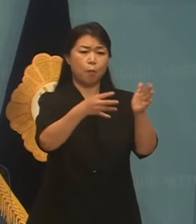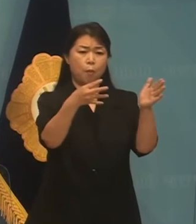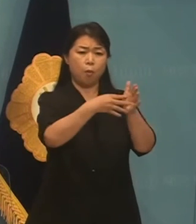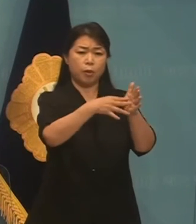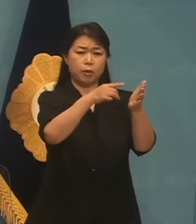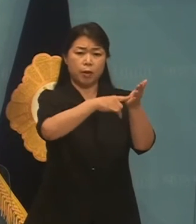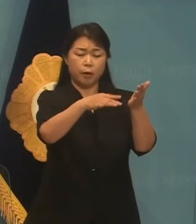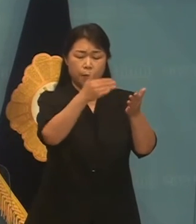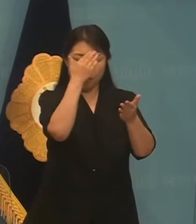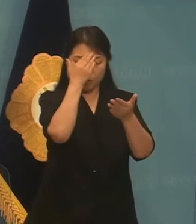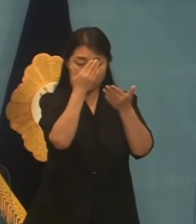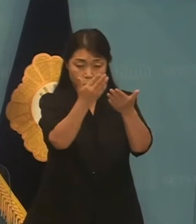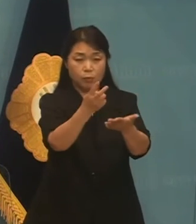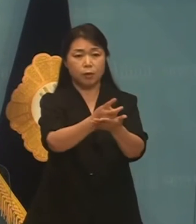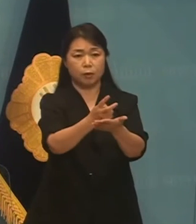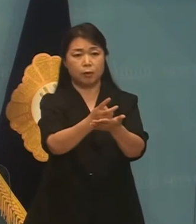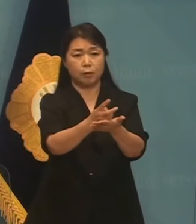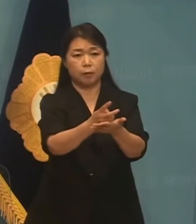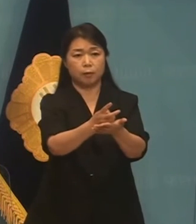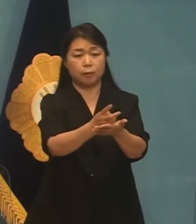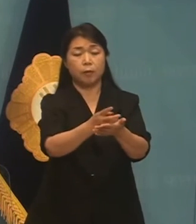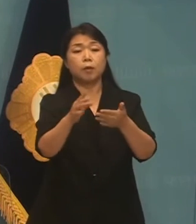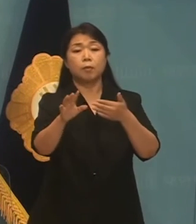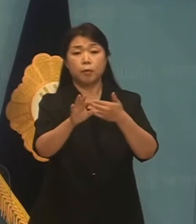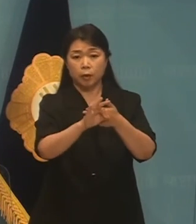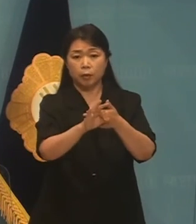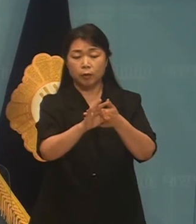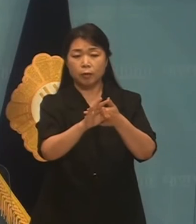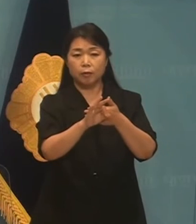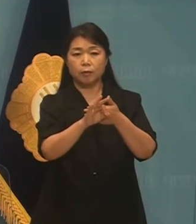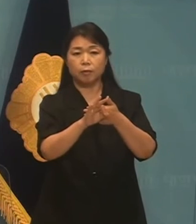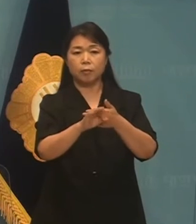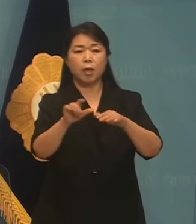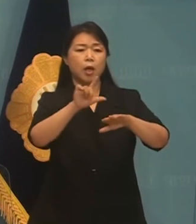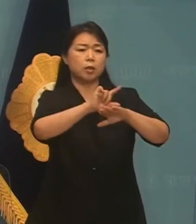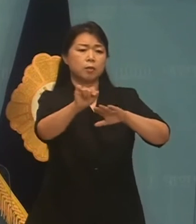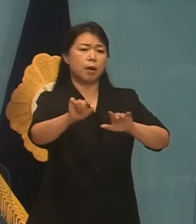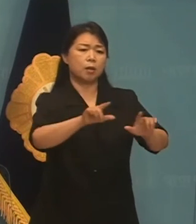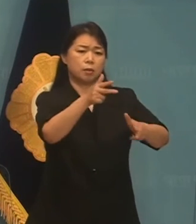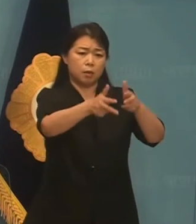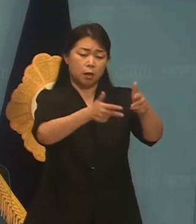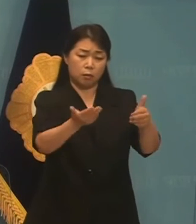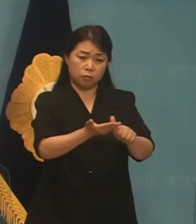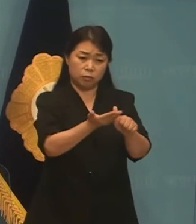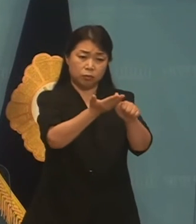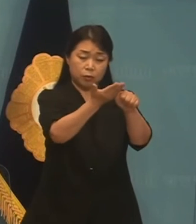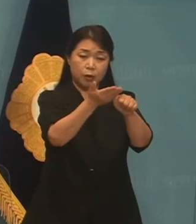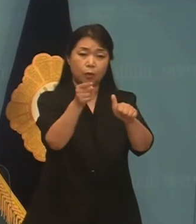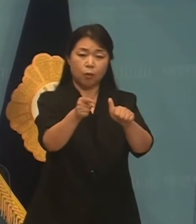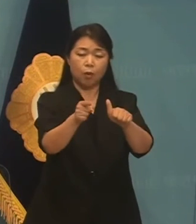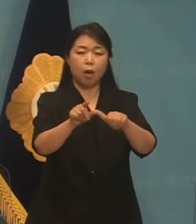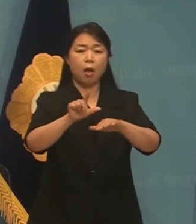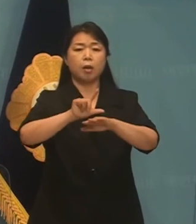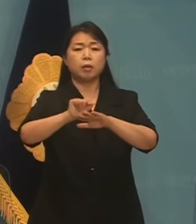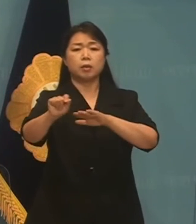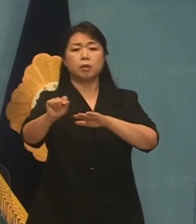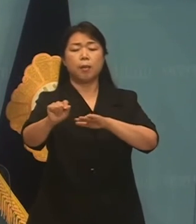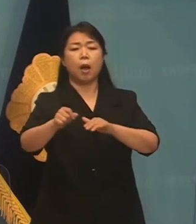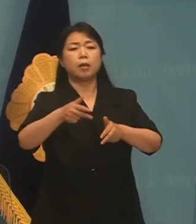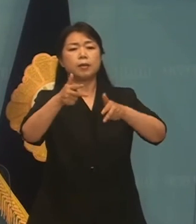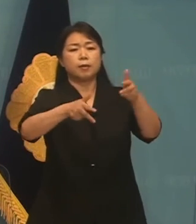정도 법인세를 면제해 줘야 합니다. 이렇게 하여 지방의 산업을 육성해서 지방